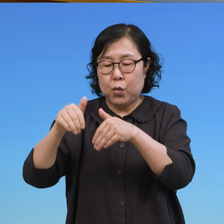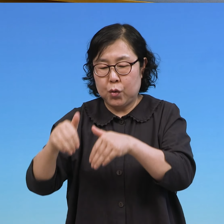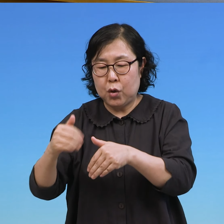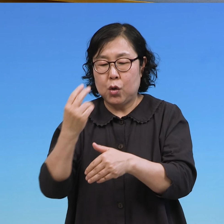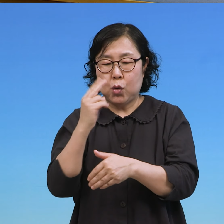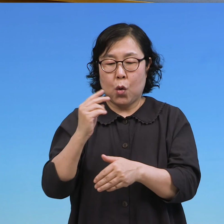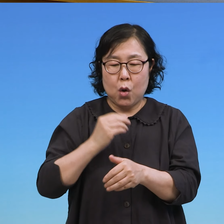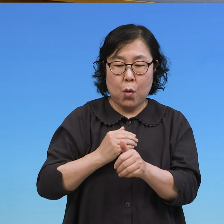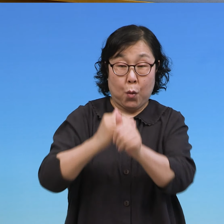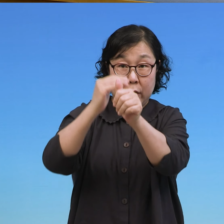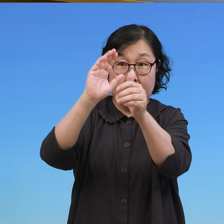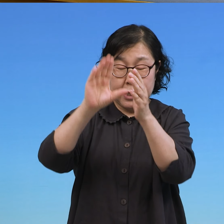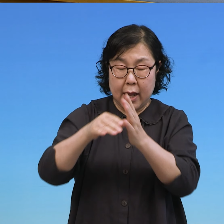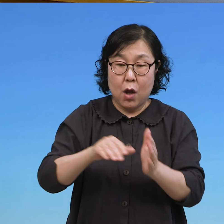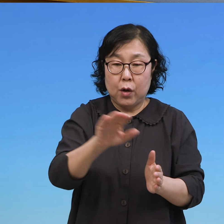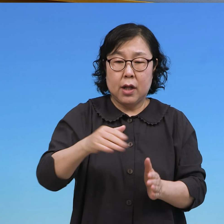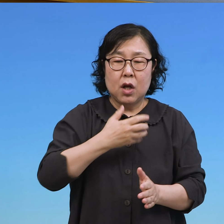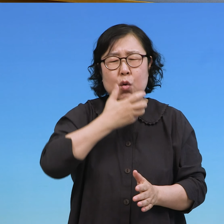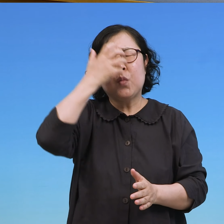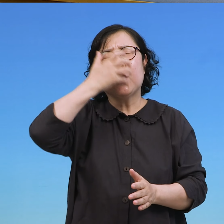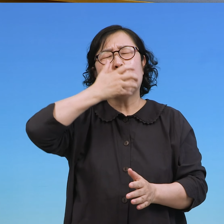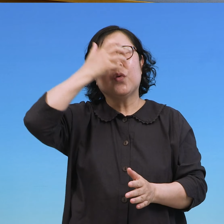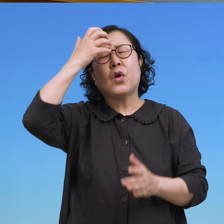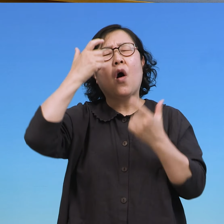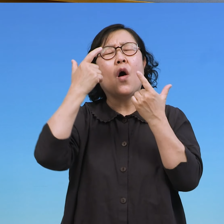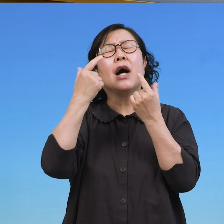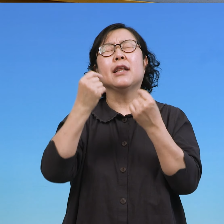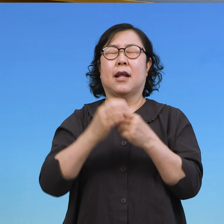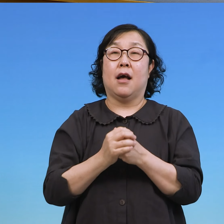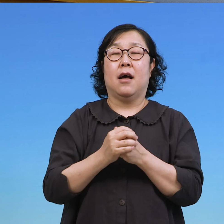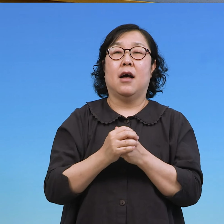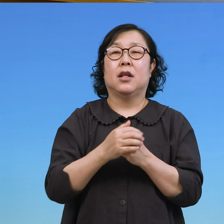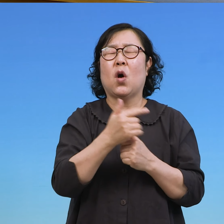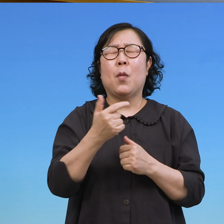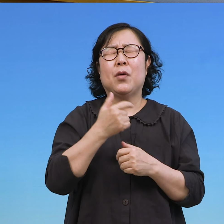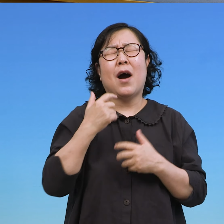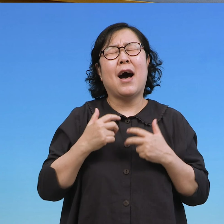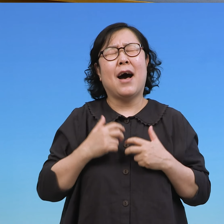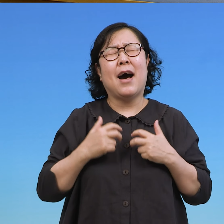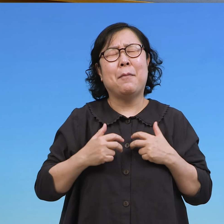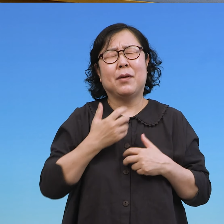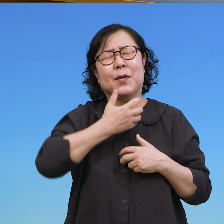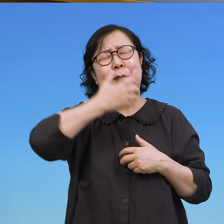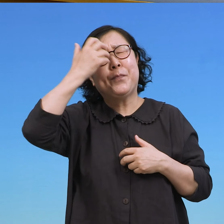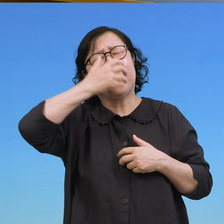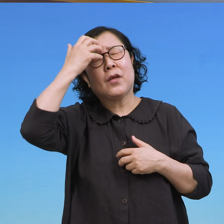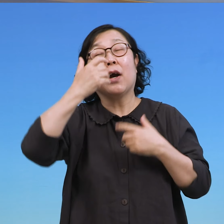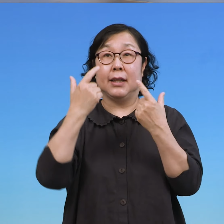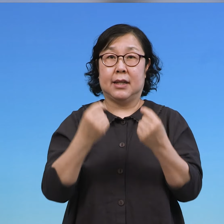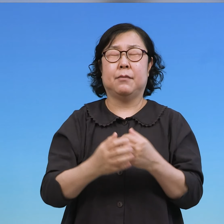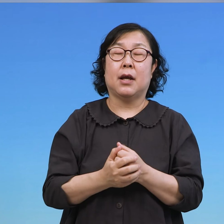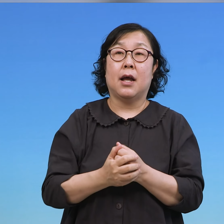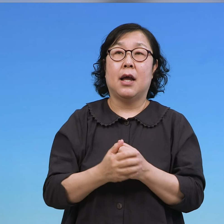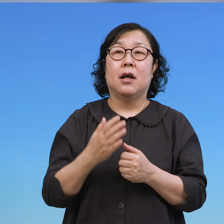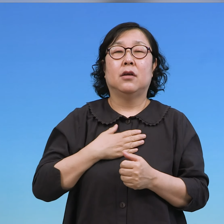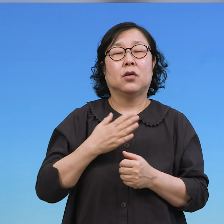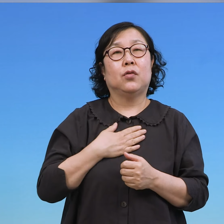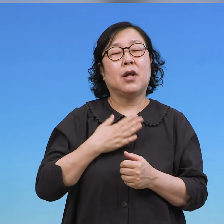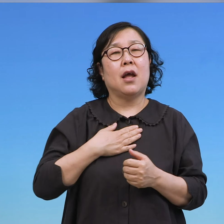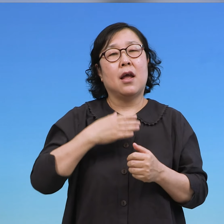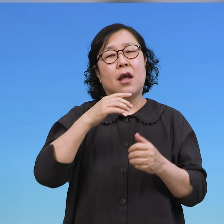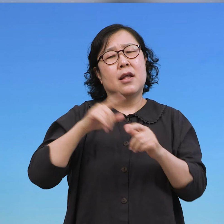같았도다. 그냥 조금 기쁜 걸 이렇게 표현하지 않지 않습니까? 막 꿈꾸는 것 같았도다. 저도 이제